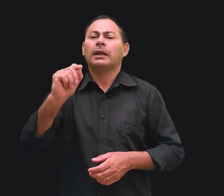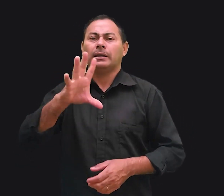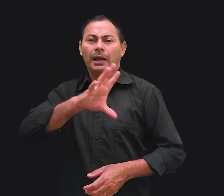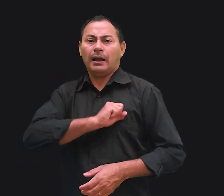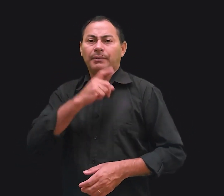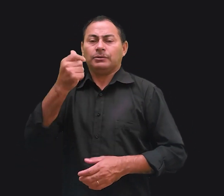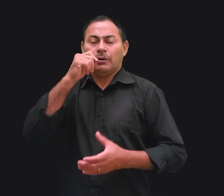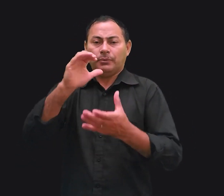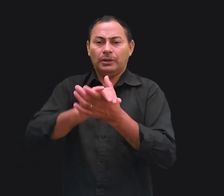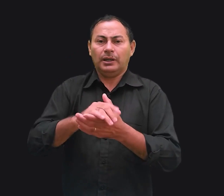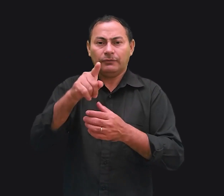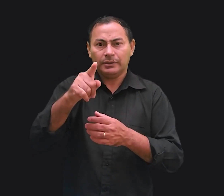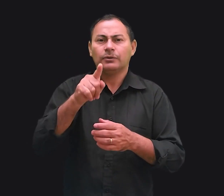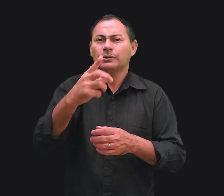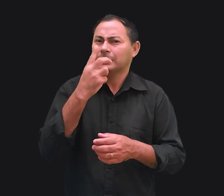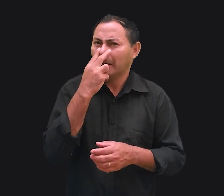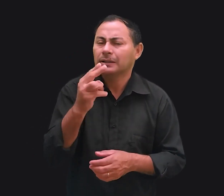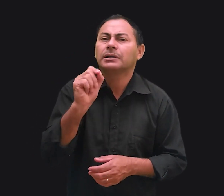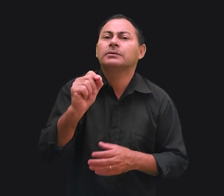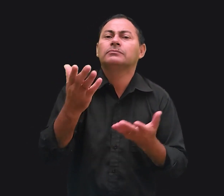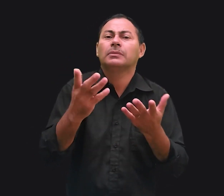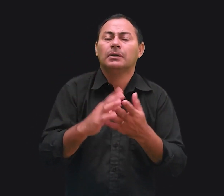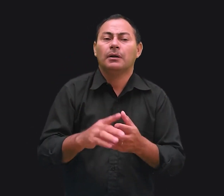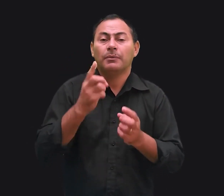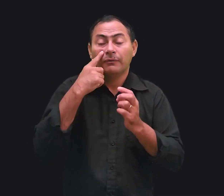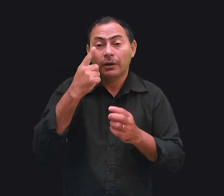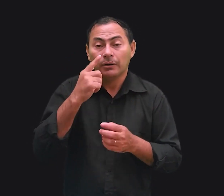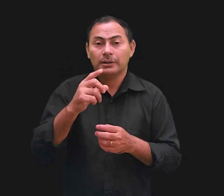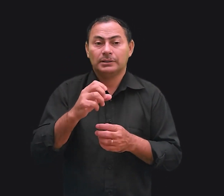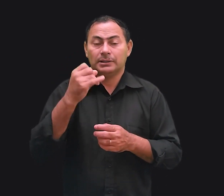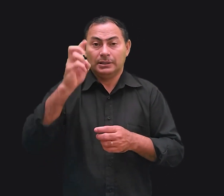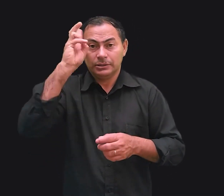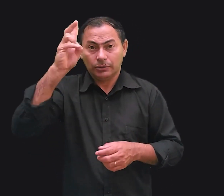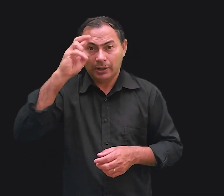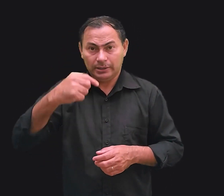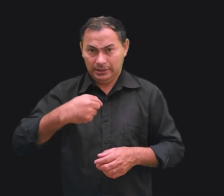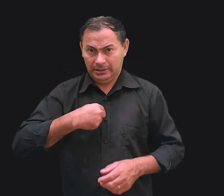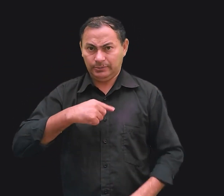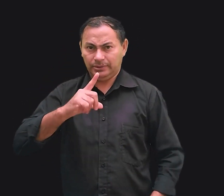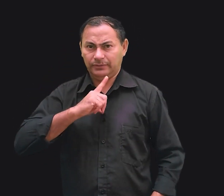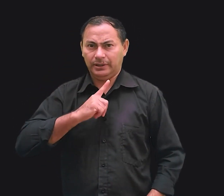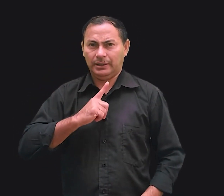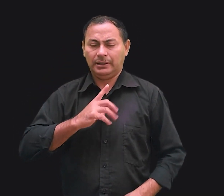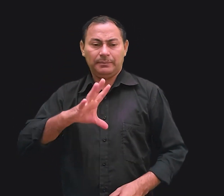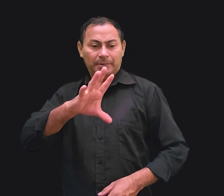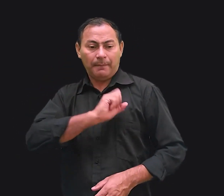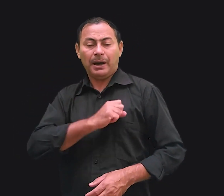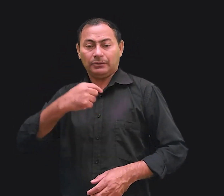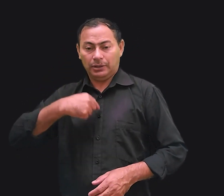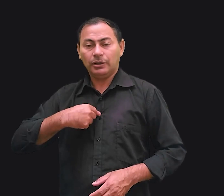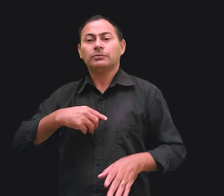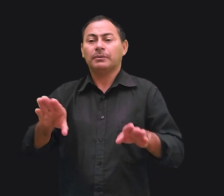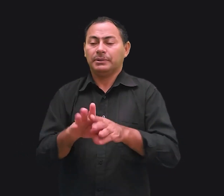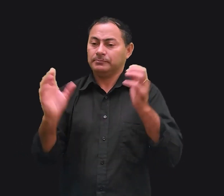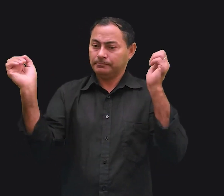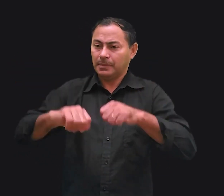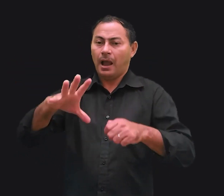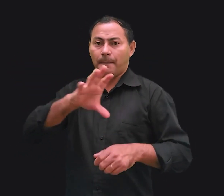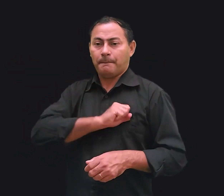ama sua mulher ama a si mesmo. O que você acha disso, hein? Vamos ver. Se nessa história eu tivesse me amado, teria também